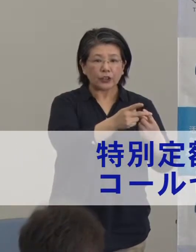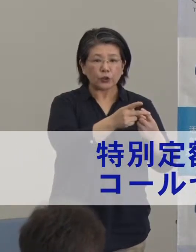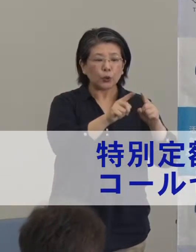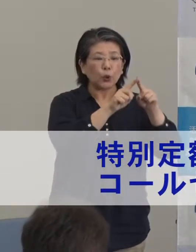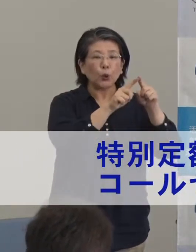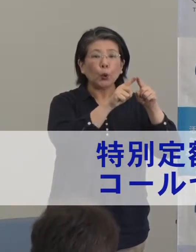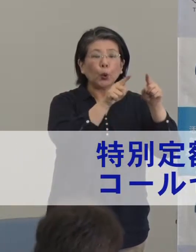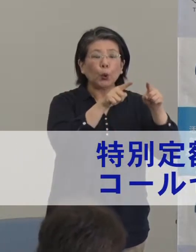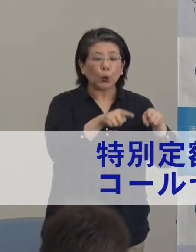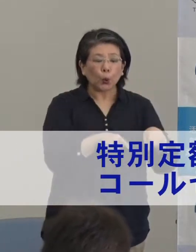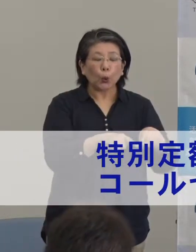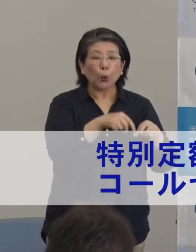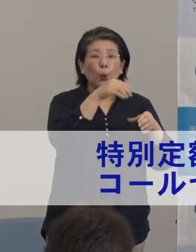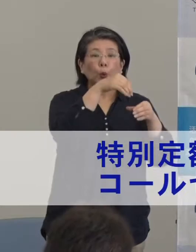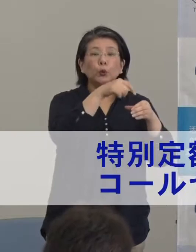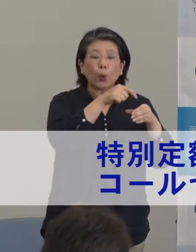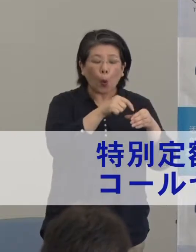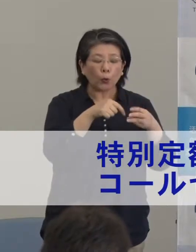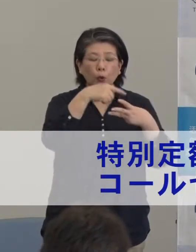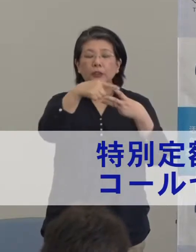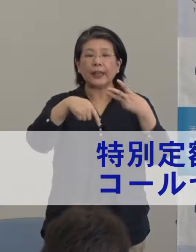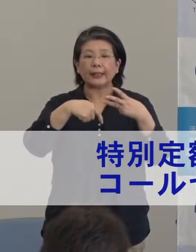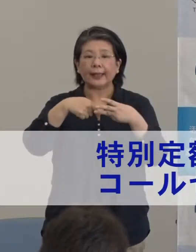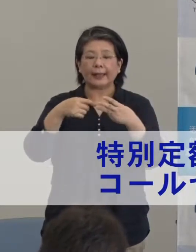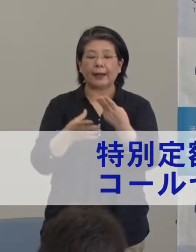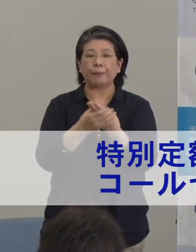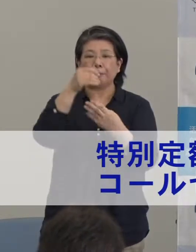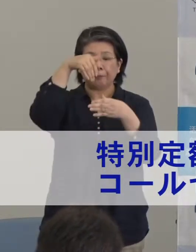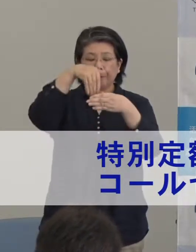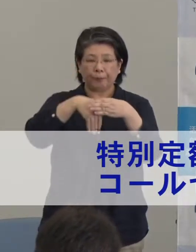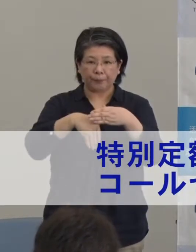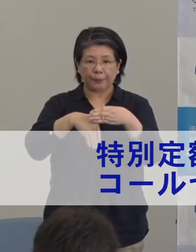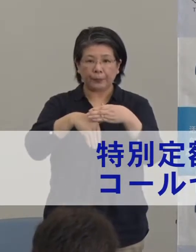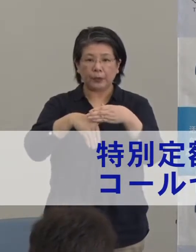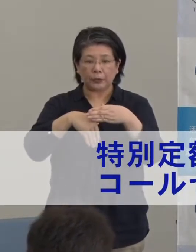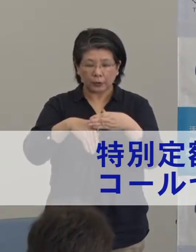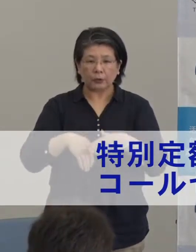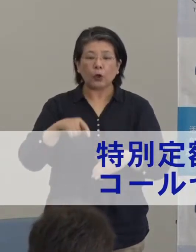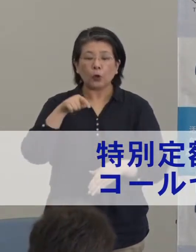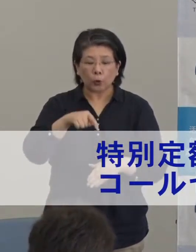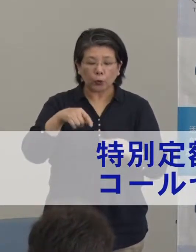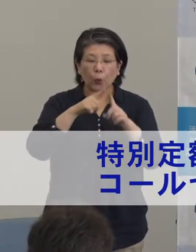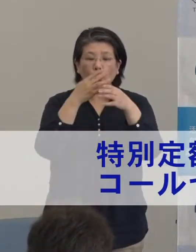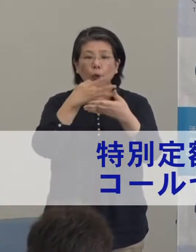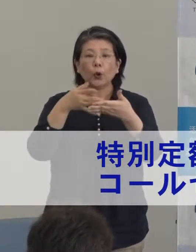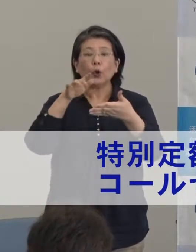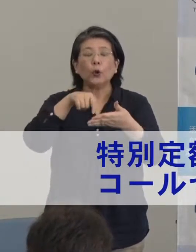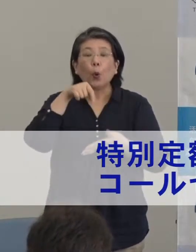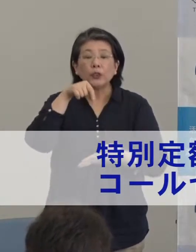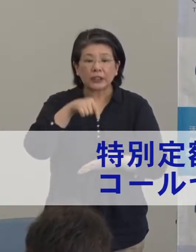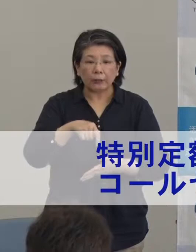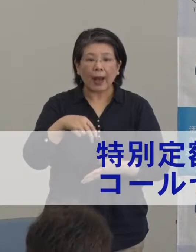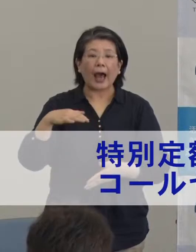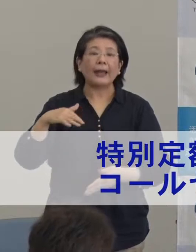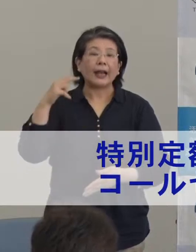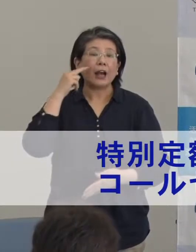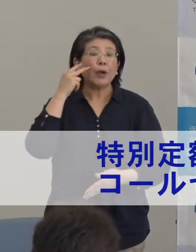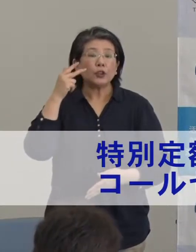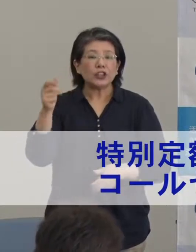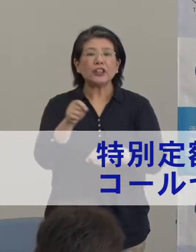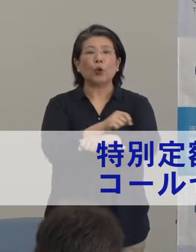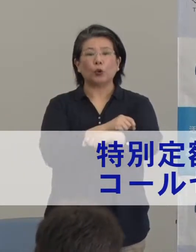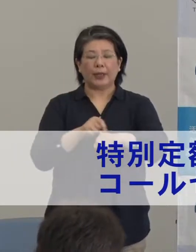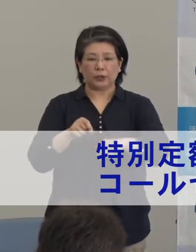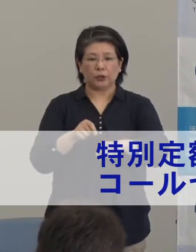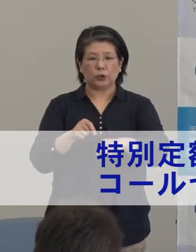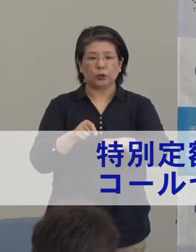をされております。で、これらの申請書等の様式はいずれも高松市独自の様式でございます。で、返信用封